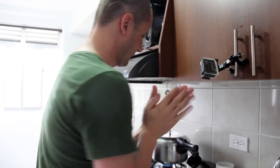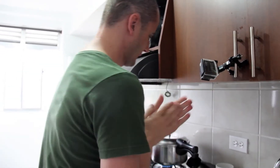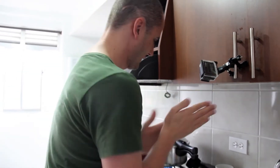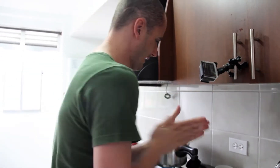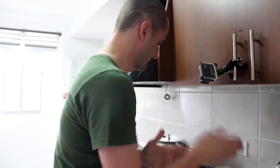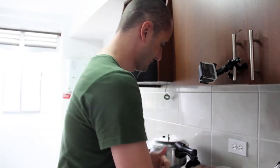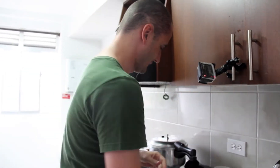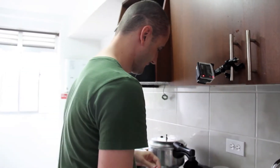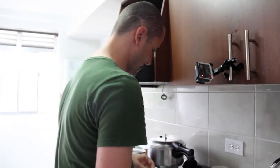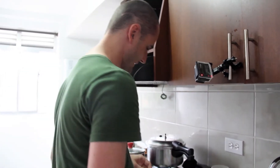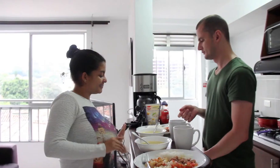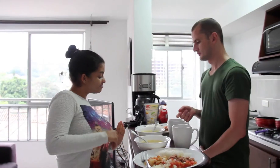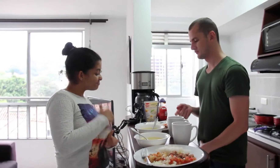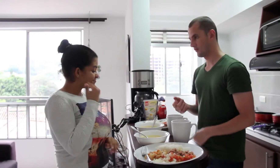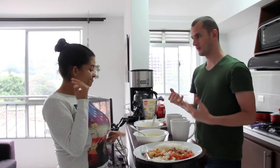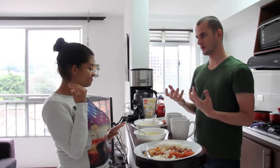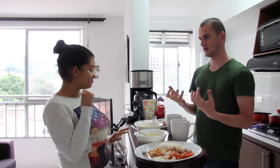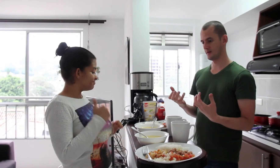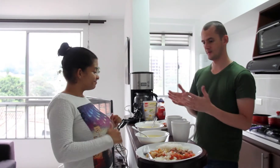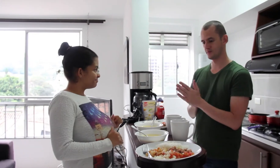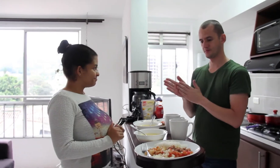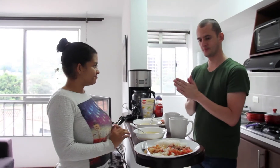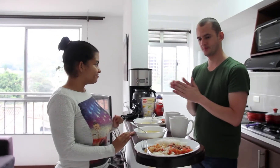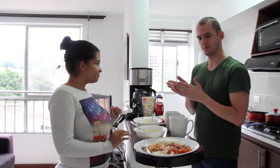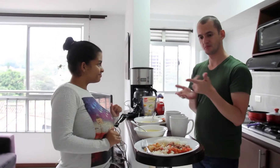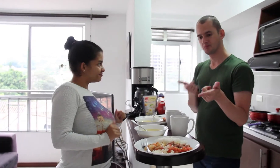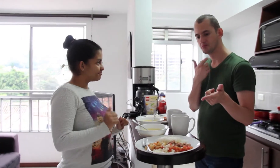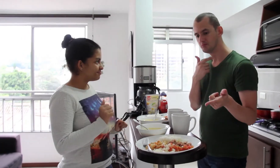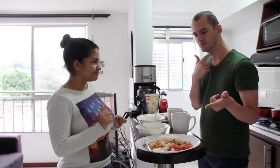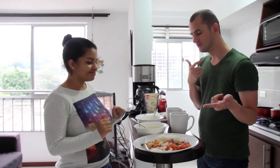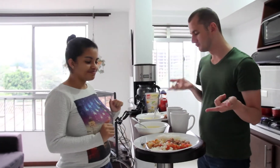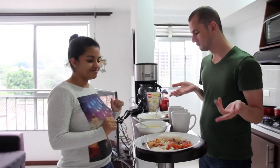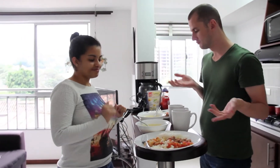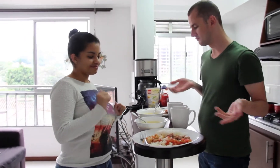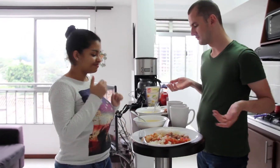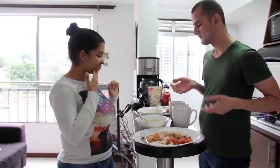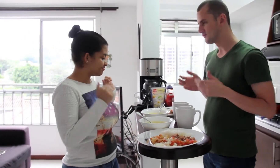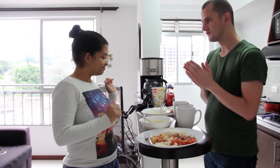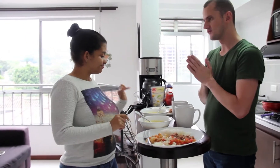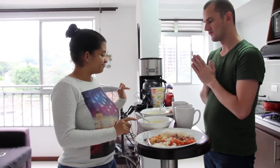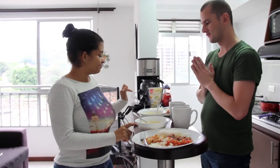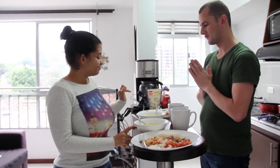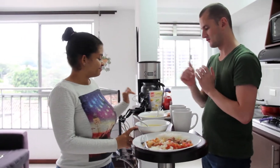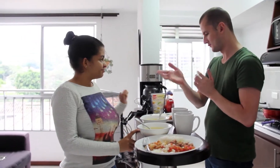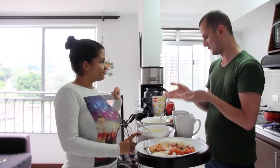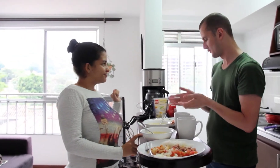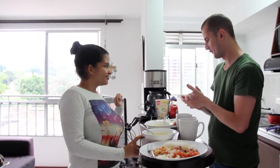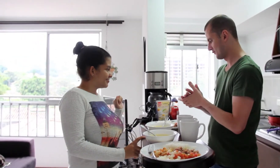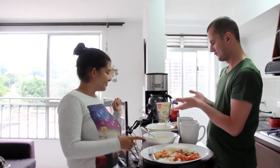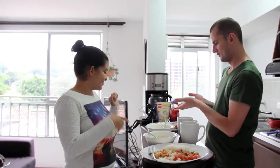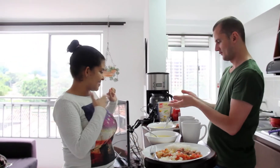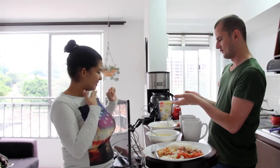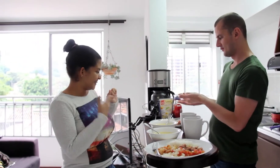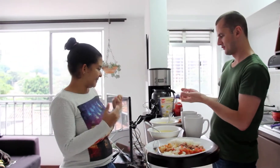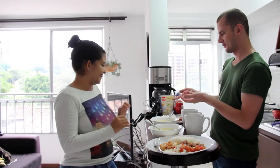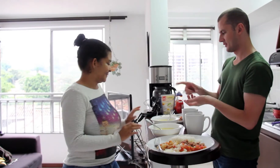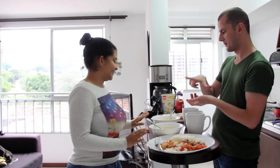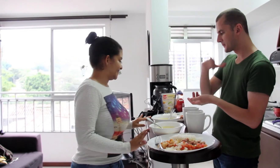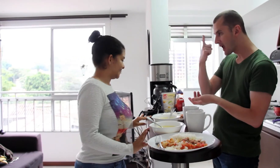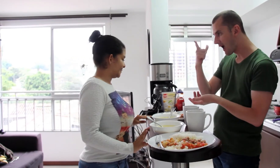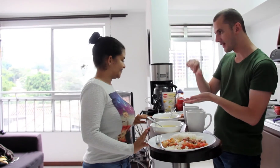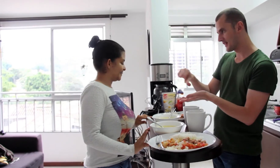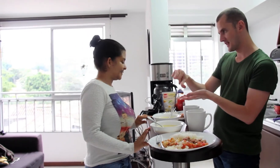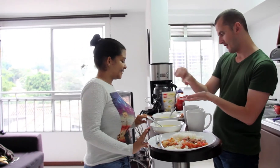a todo y venga a comer. ¿Cuál quieres tú escoger? ¿Cuál te gusta? Escoge. Bueno, bien, puedes